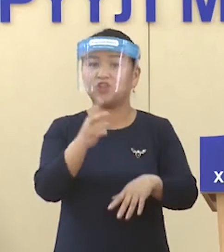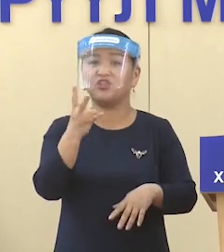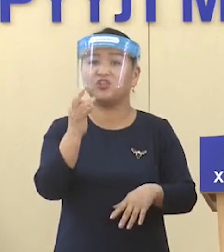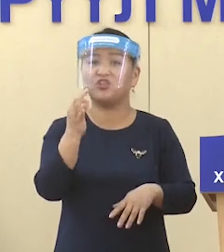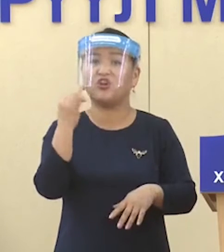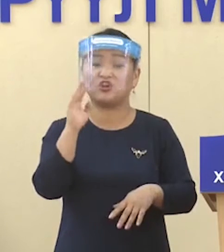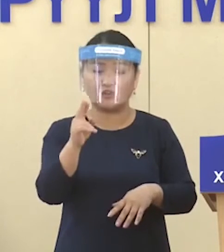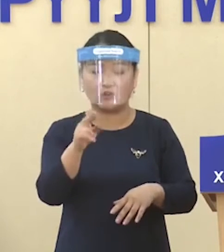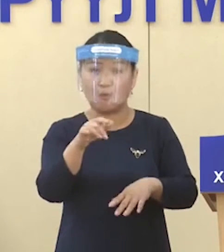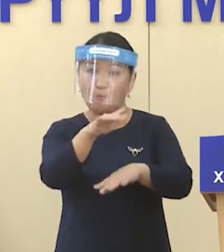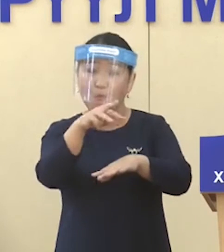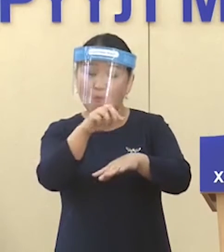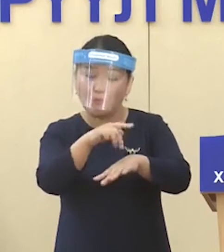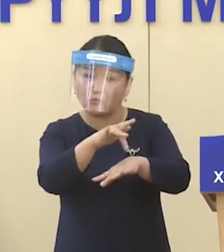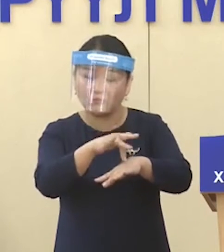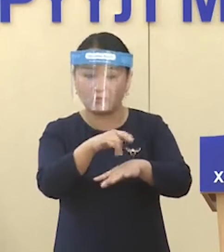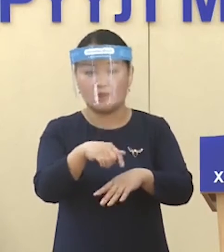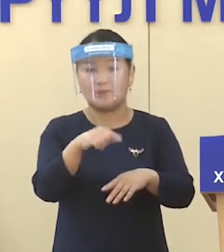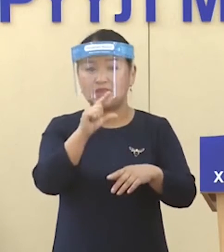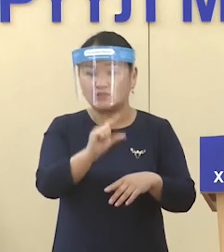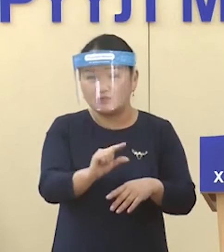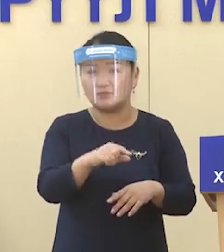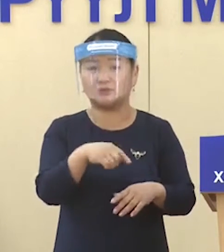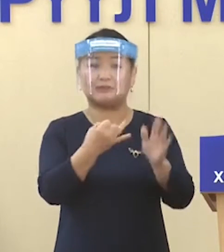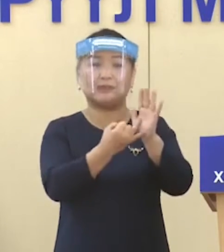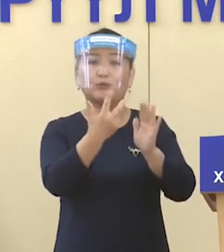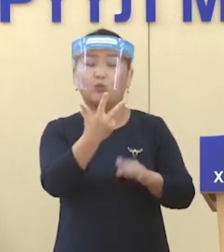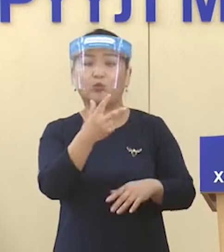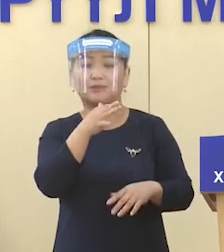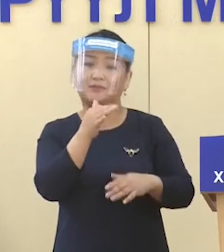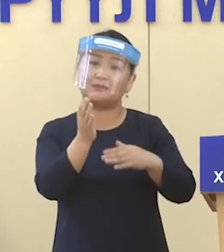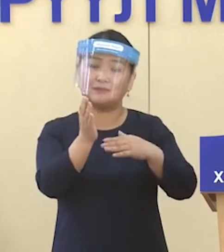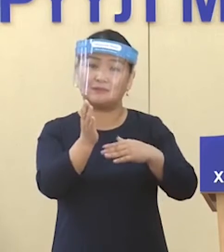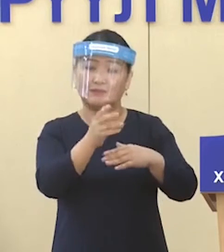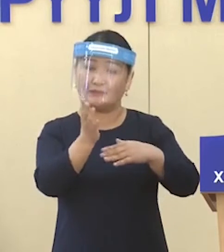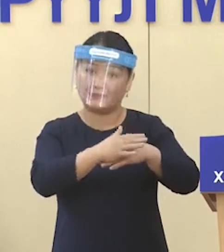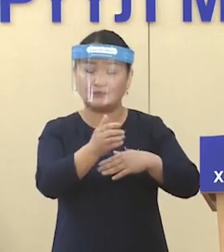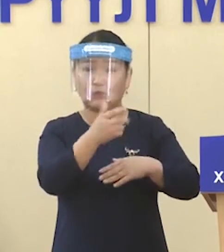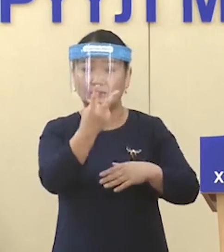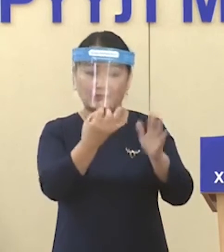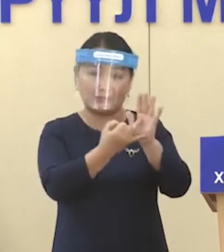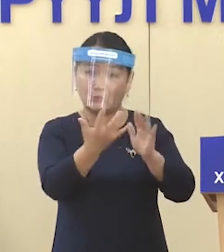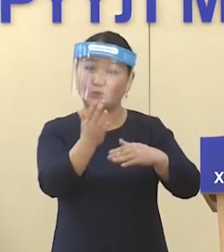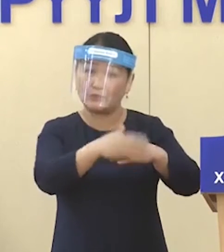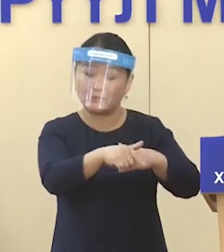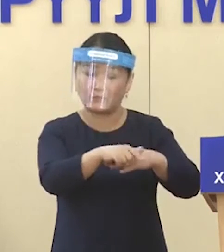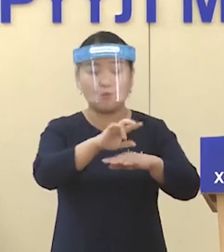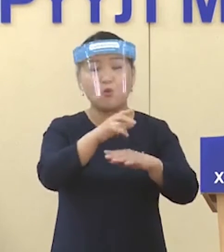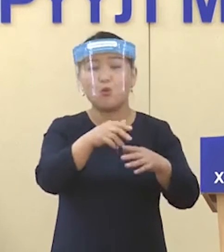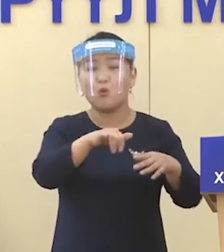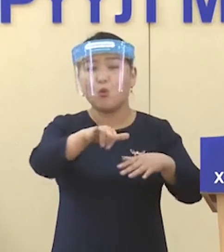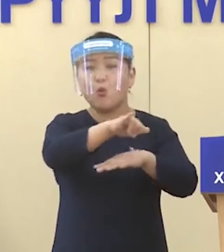улсад өчигдөр хамгийн цөм буюу 73 нас баралт бүртгэгдлээ. За нэгдсэн улсын хэмжээнд нийт бүртгэгдсэн халдварын